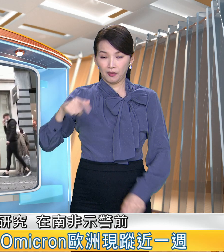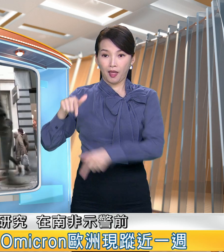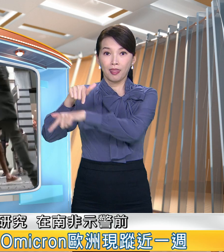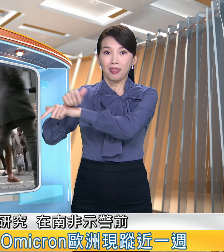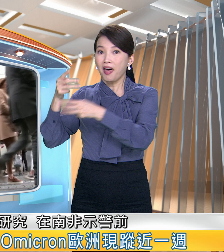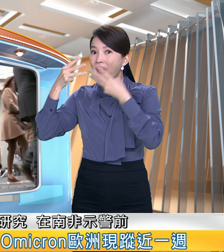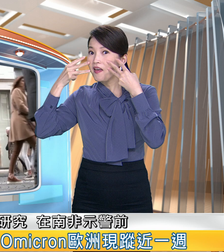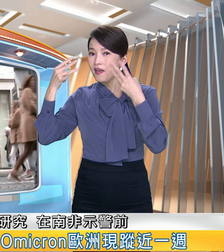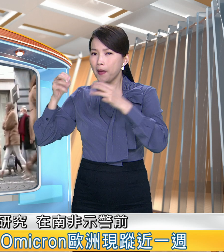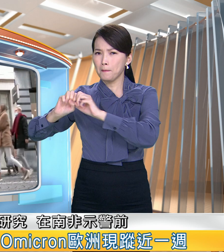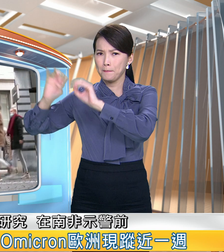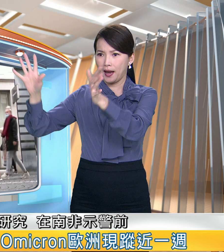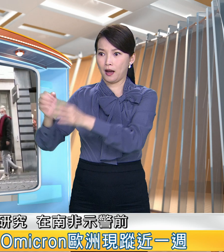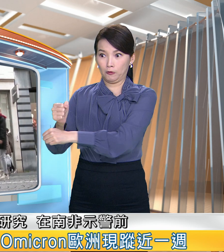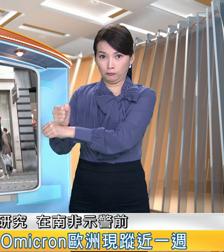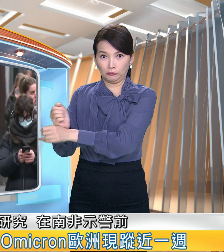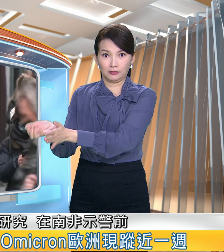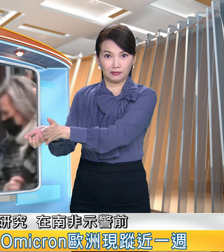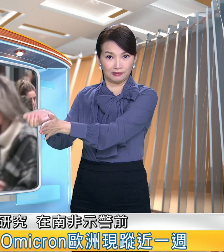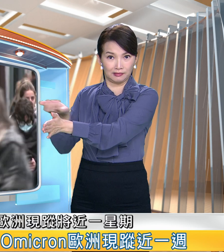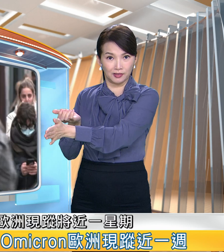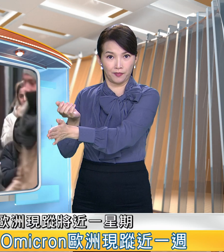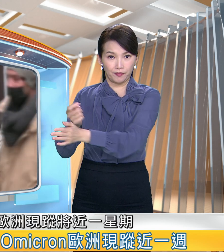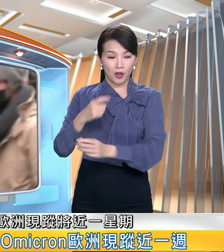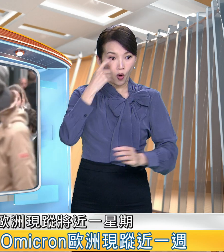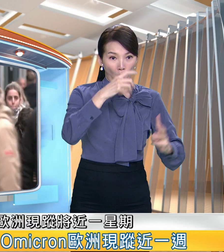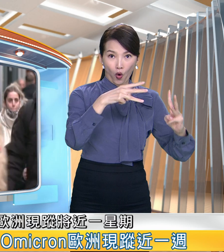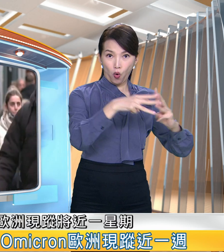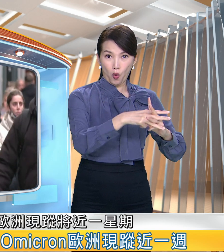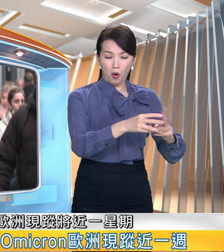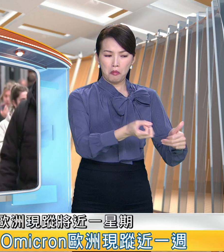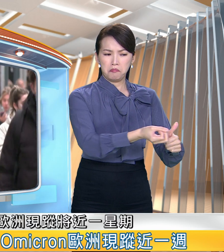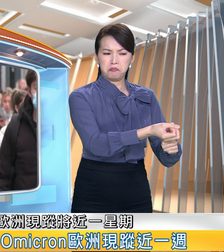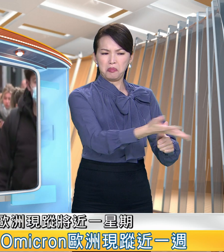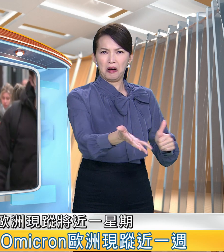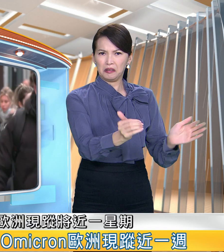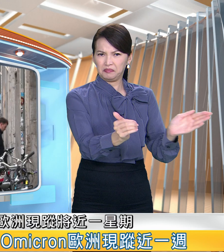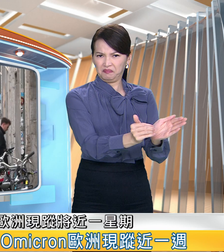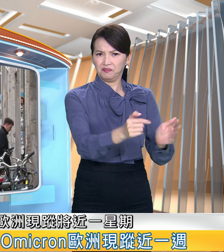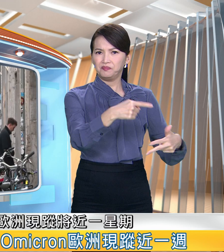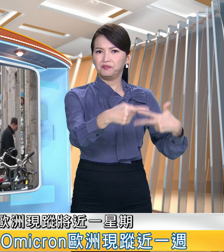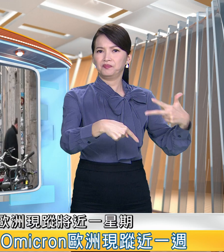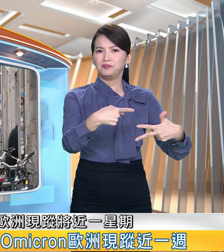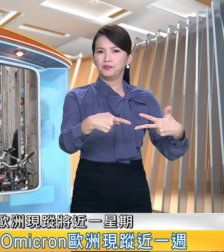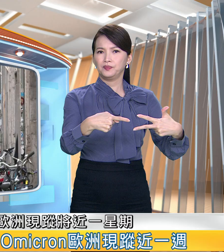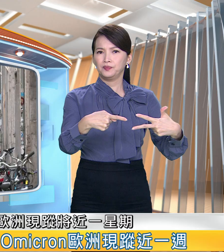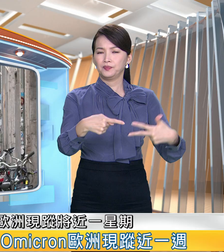在非洲示警之前，Omicron 已经在欧洲现踪将近1个星期。